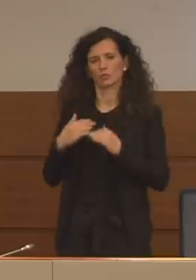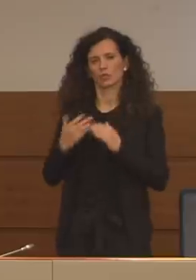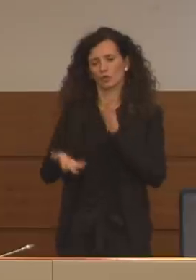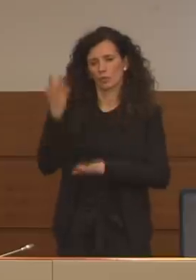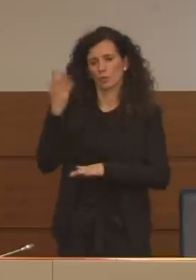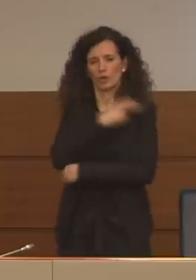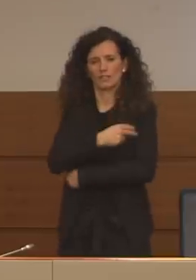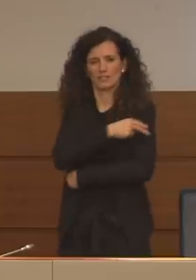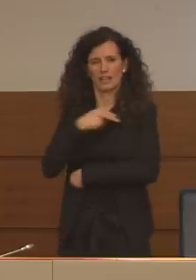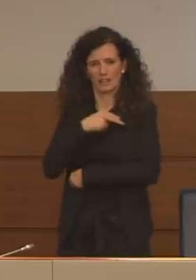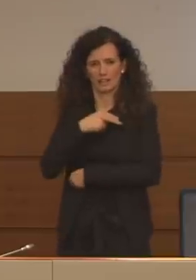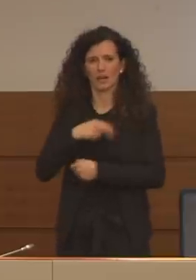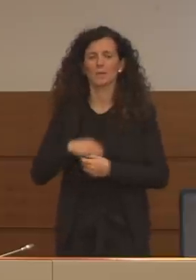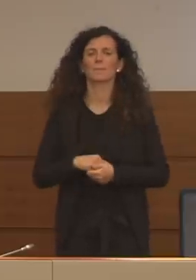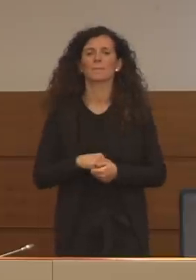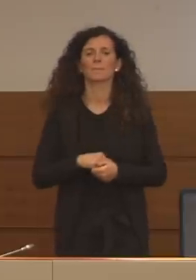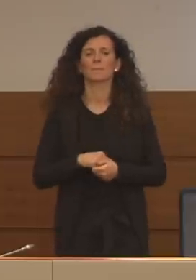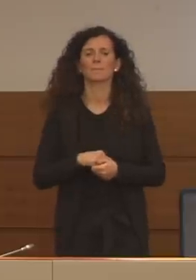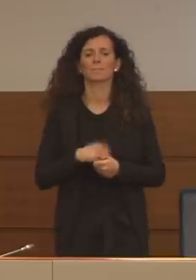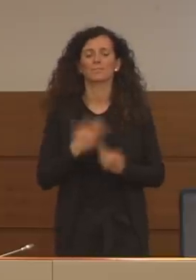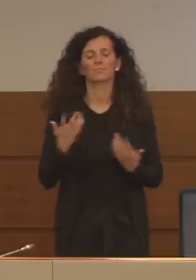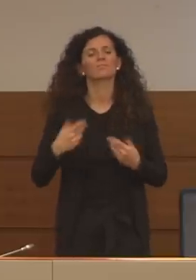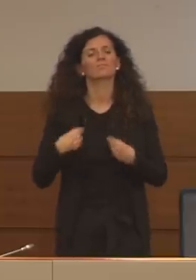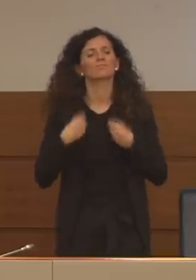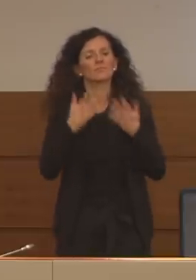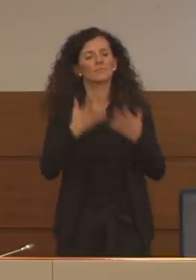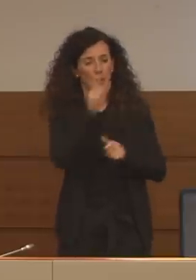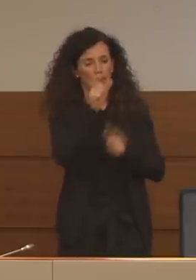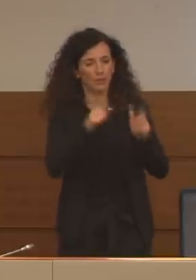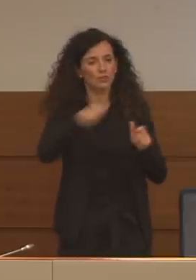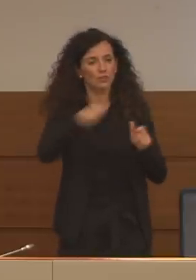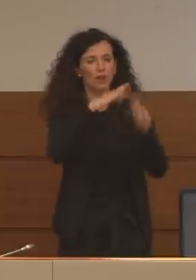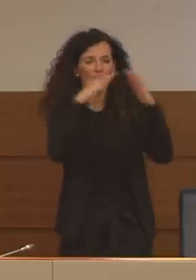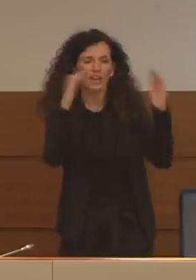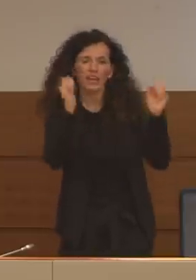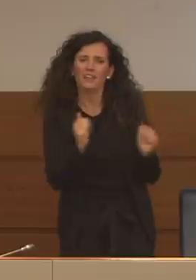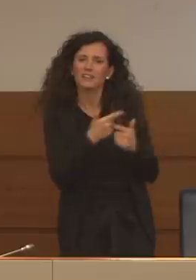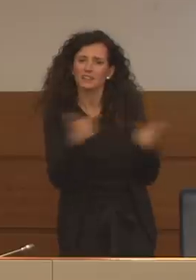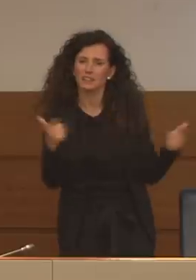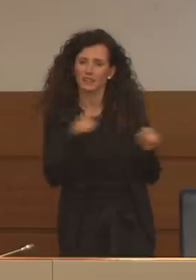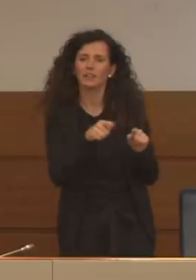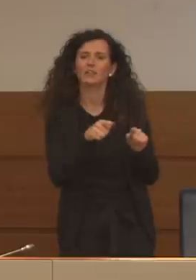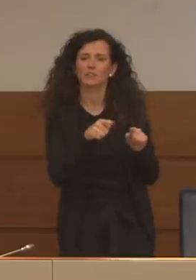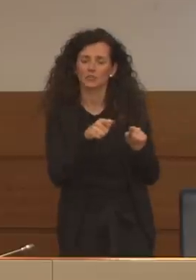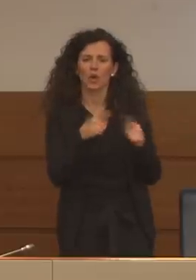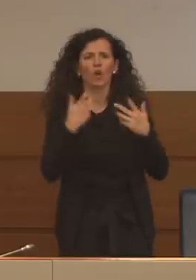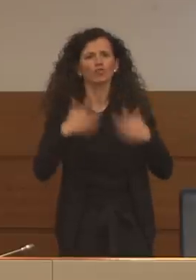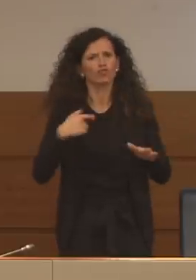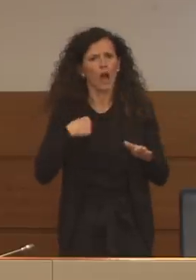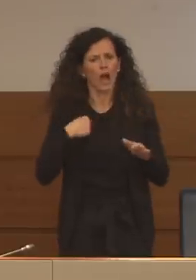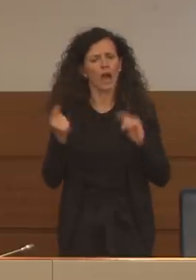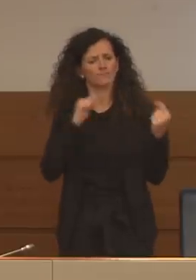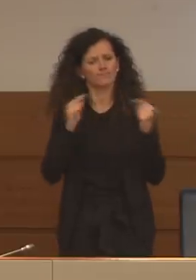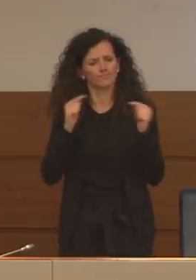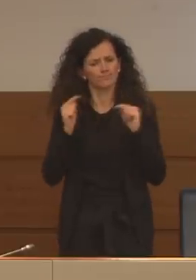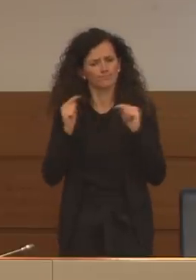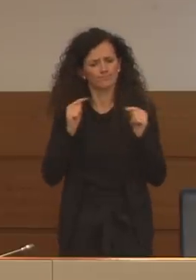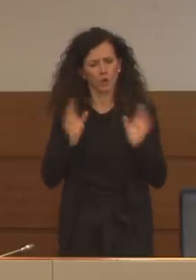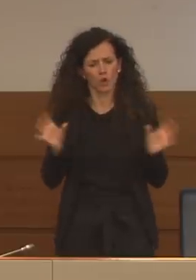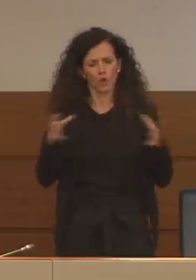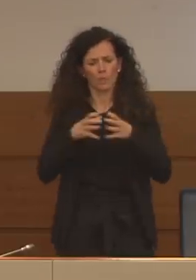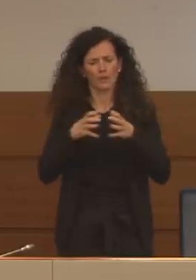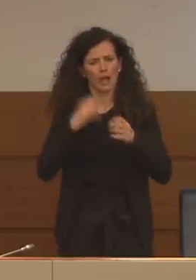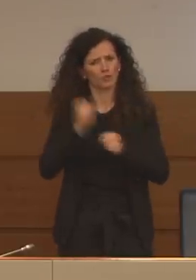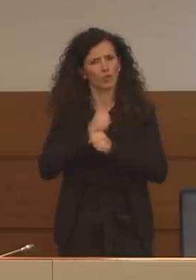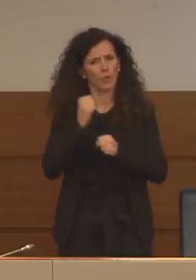e di come fornire un'adeguata assistenza e un tema che noi abbiamo già trattato da tempo nel comitato operativo